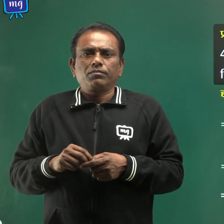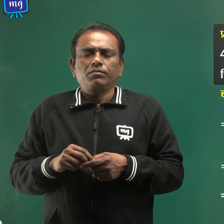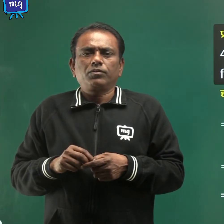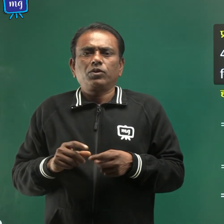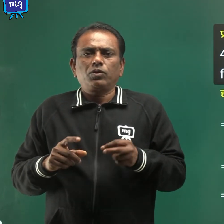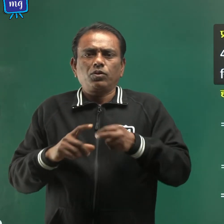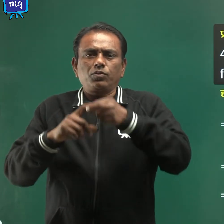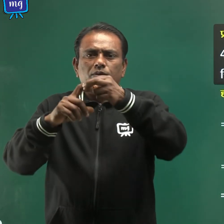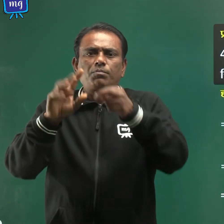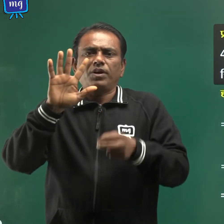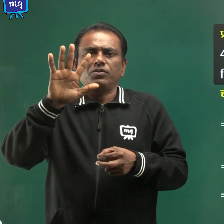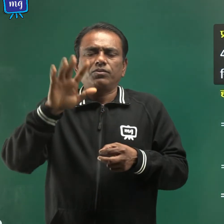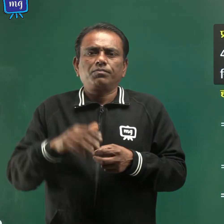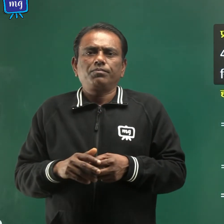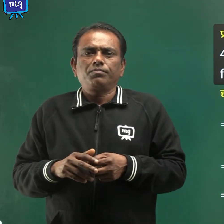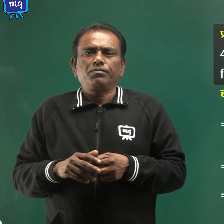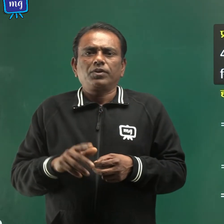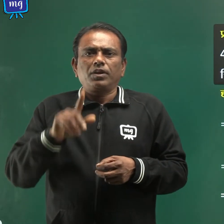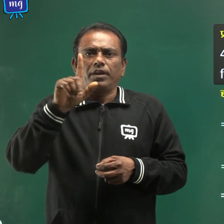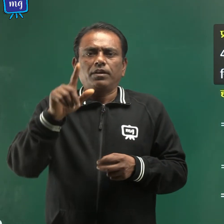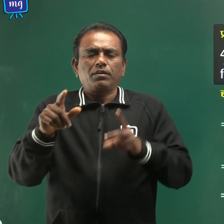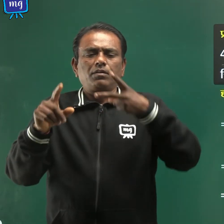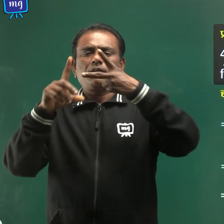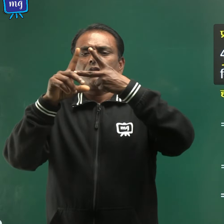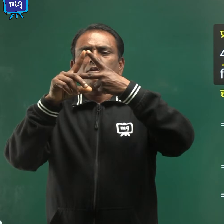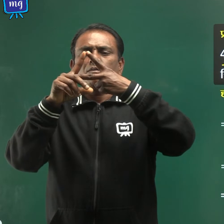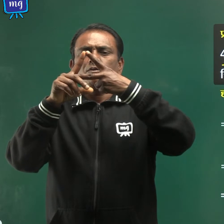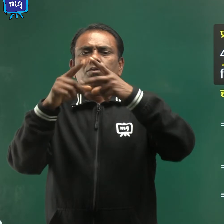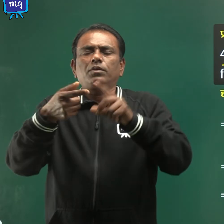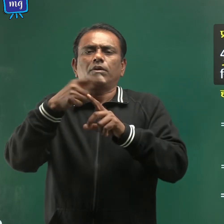यह प्रश्न 5 कि इस तरह का